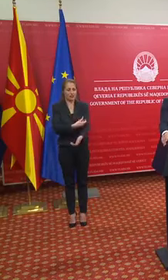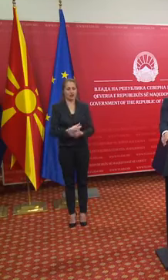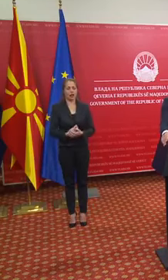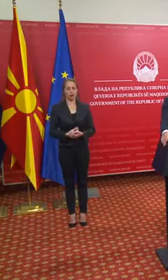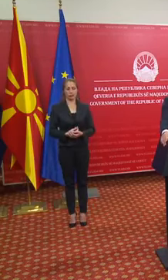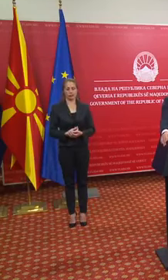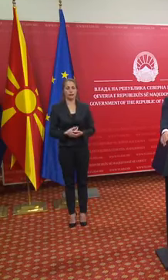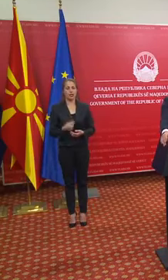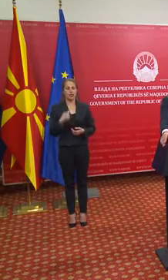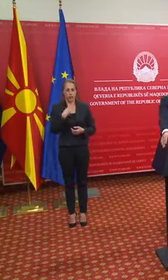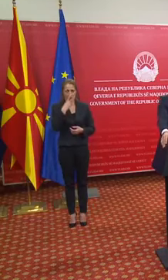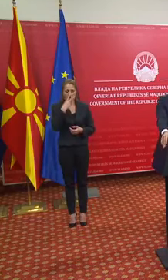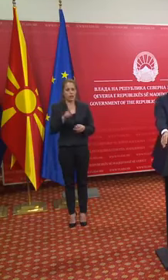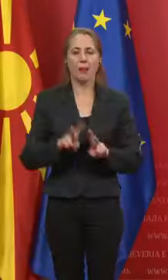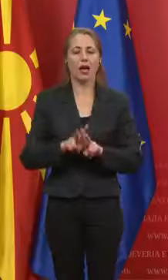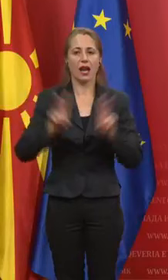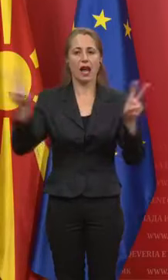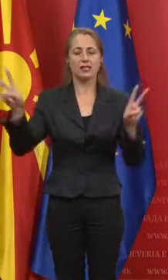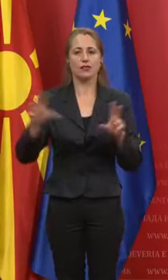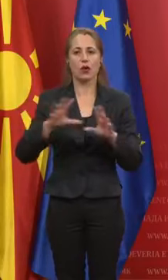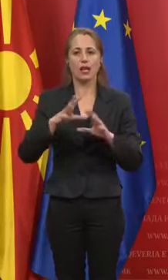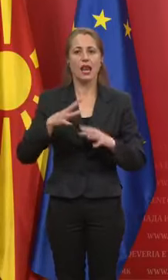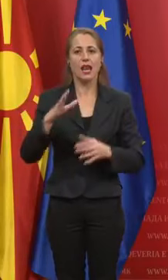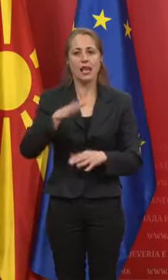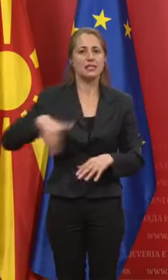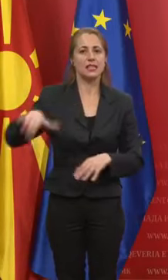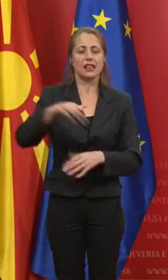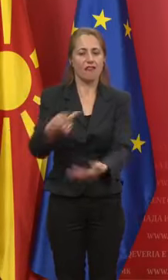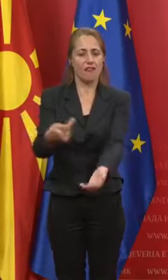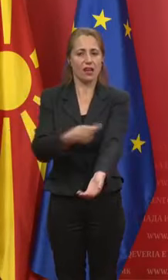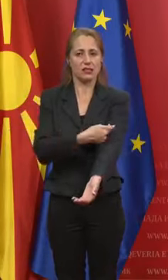Го пратиме развојот на сите вакцини.